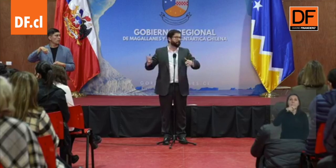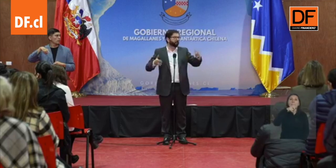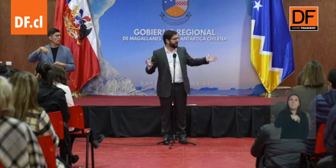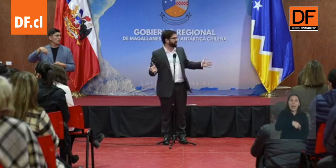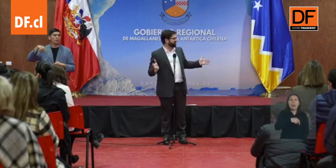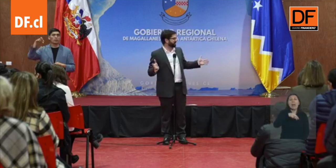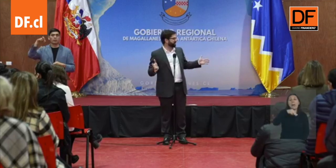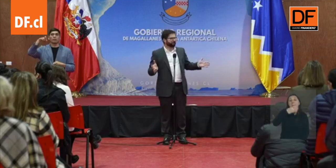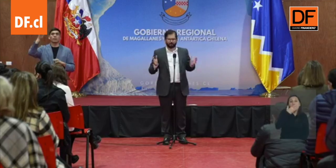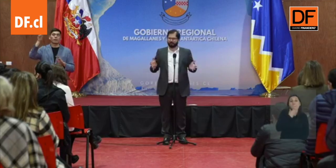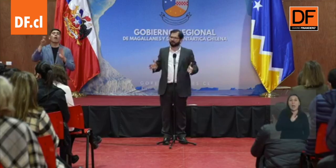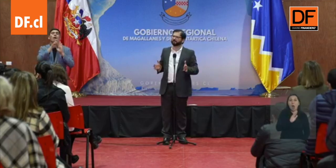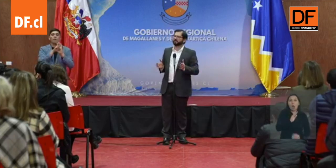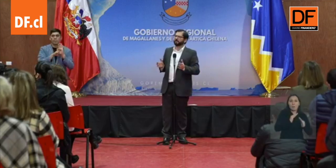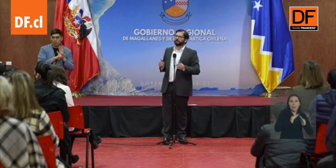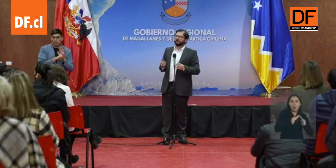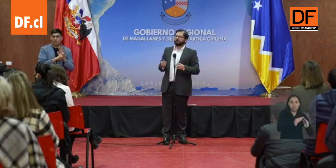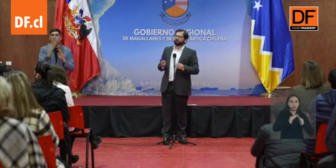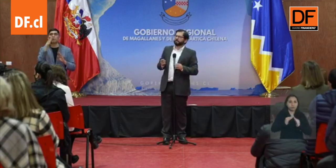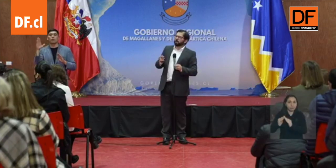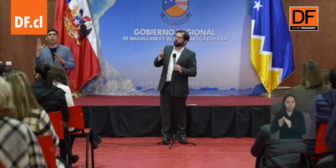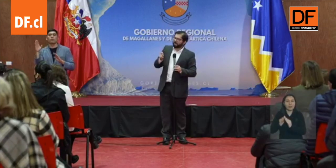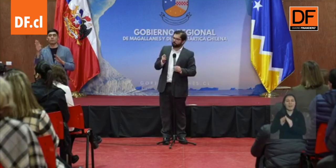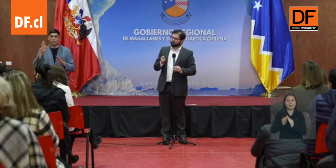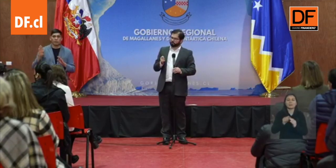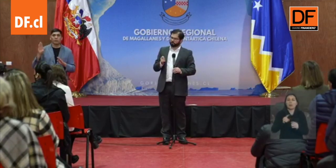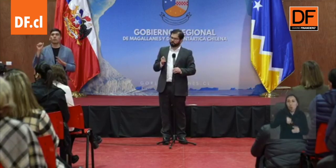planes de mejoramiento barrial, PMB,